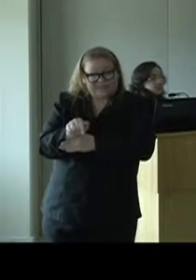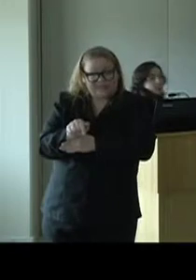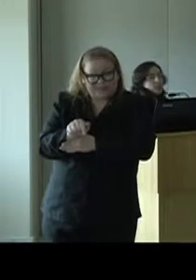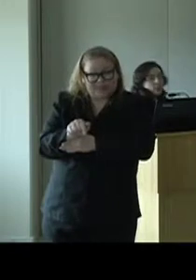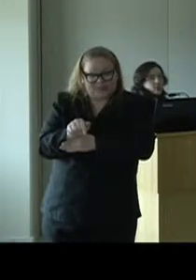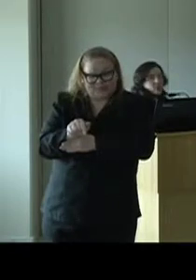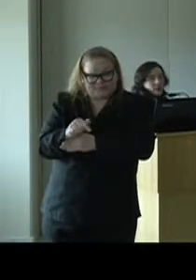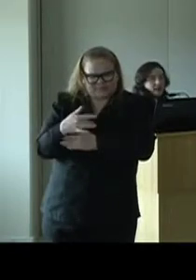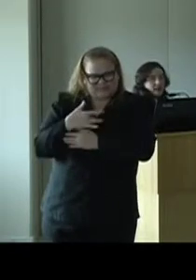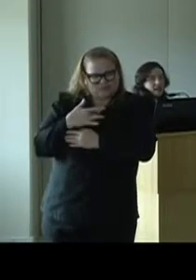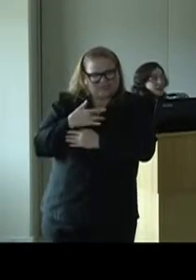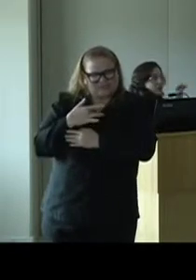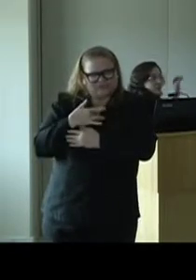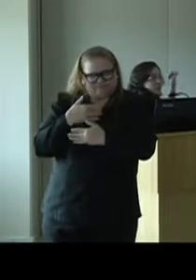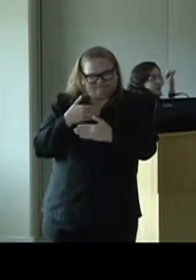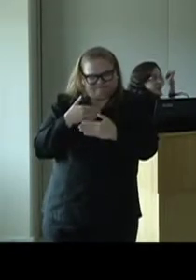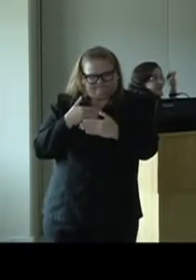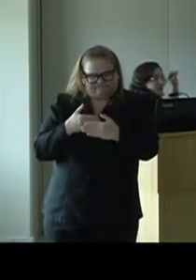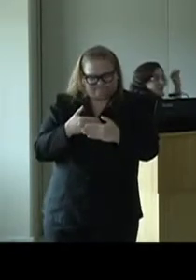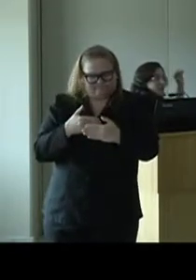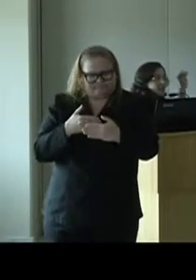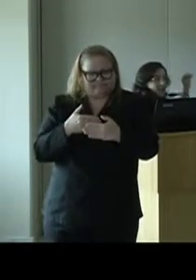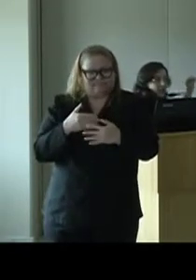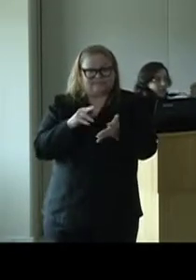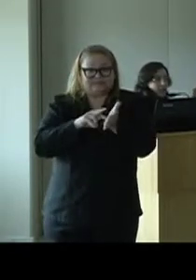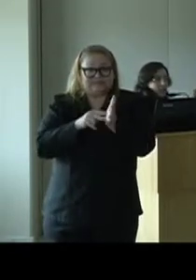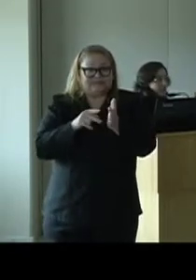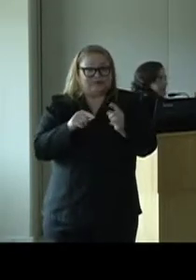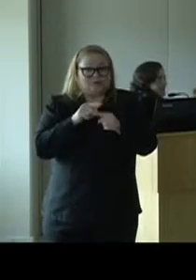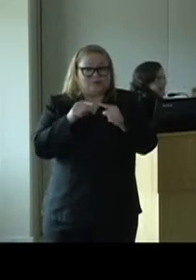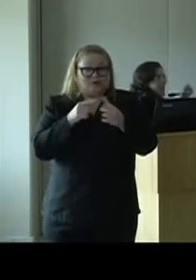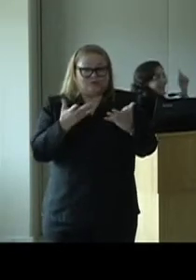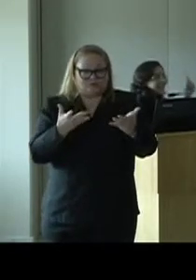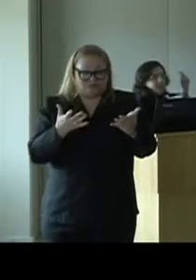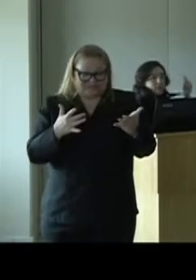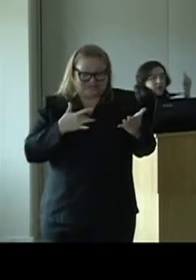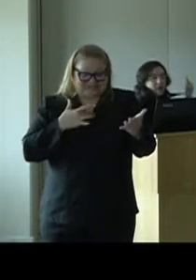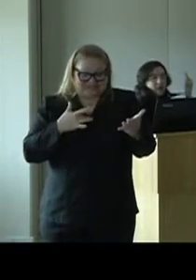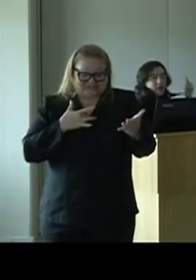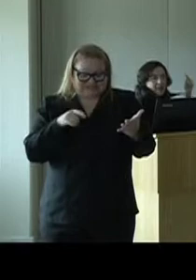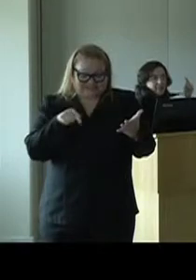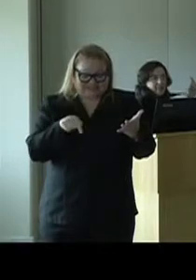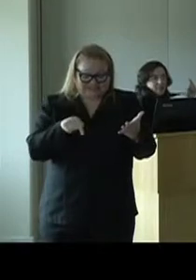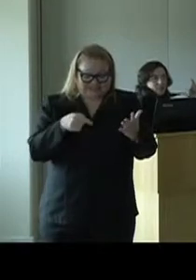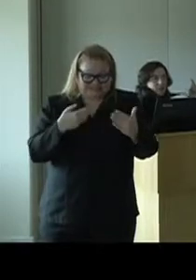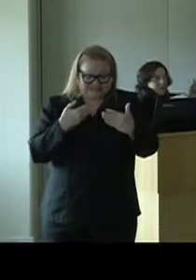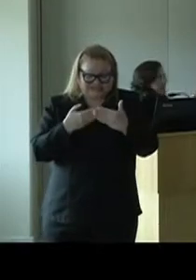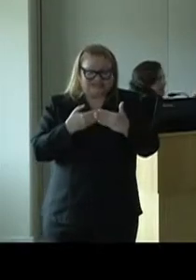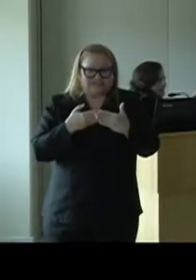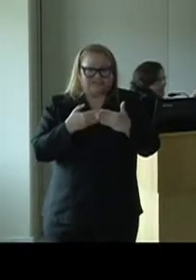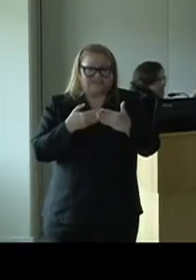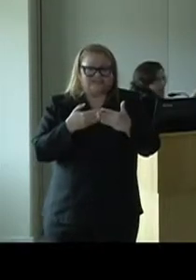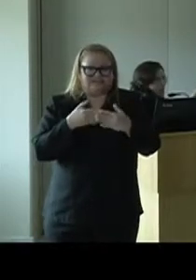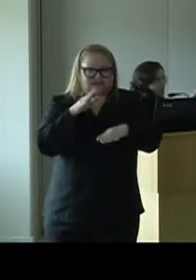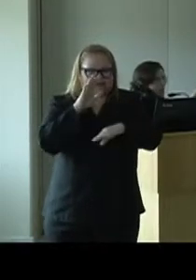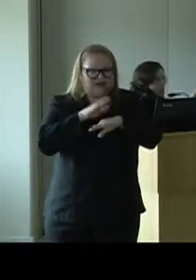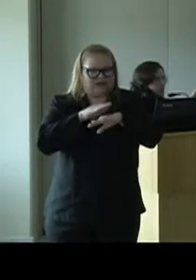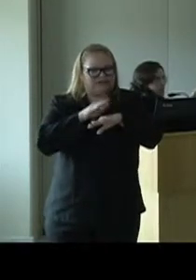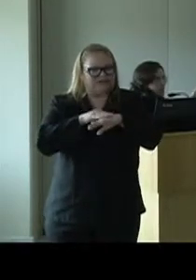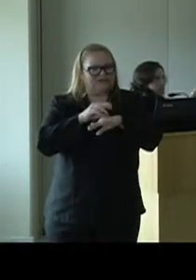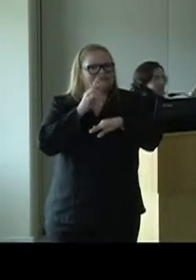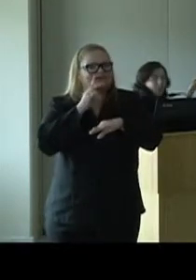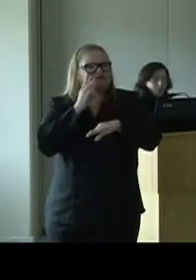ese es un sensor de proximidad. Pues cuando ese sensor detectaba ese pincel, activaba las aspas que tenía agua,